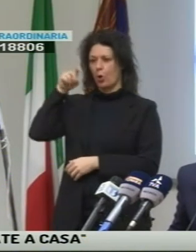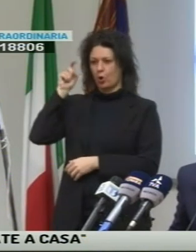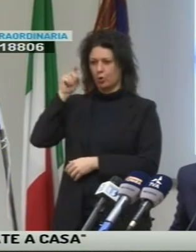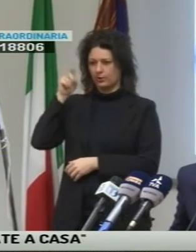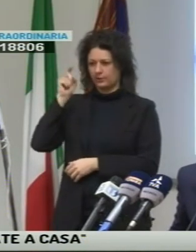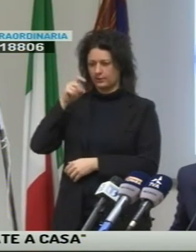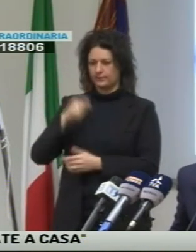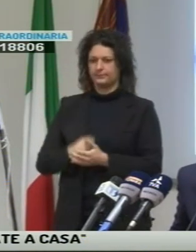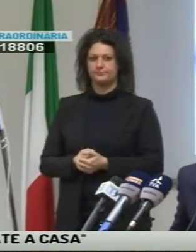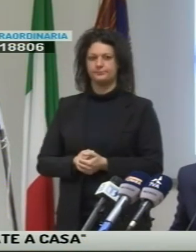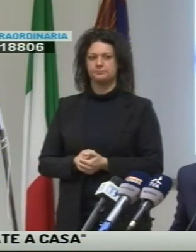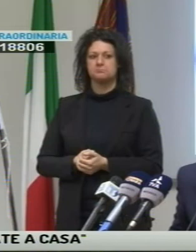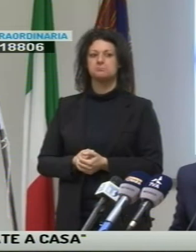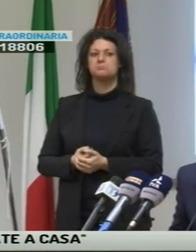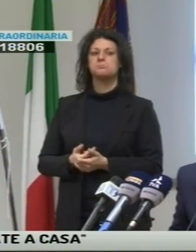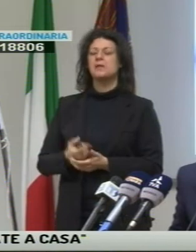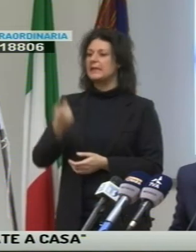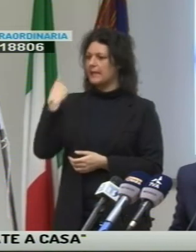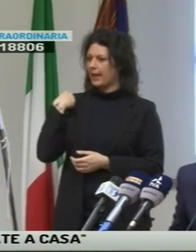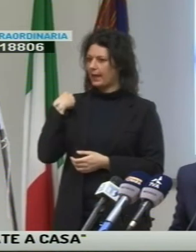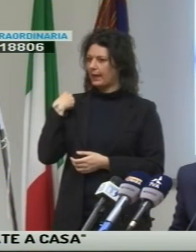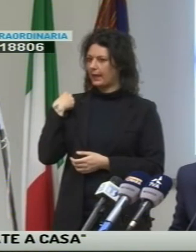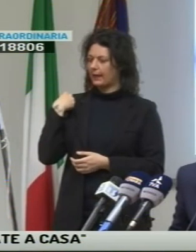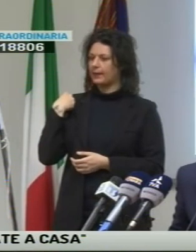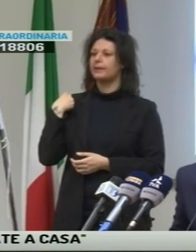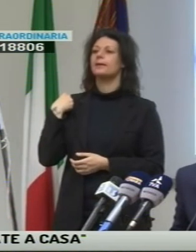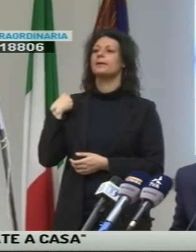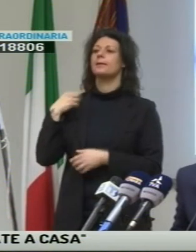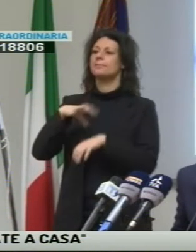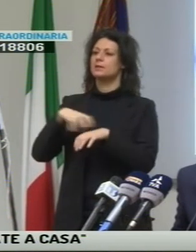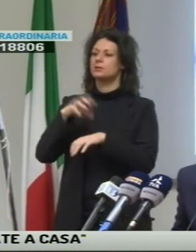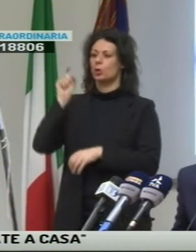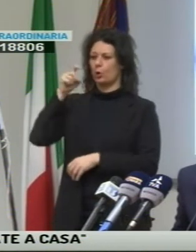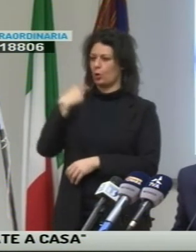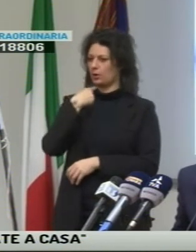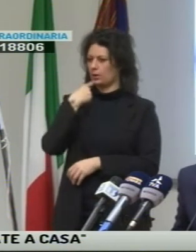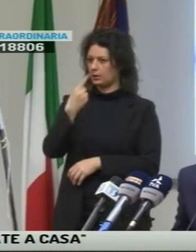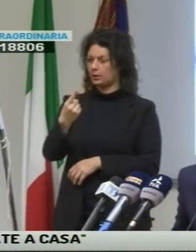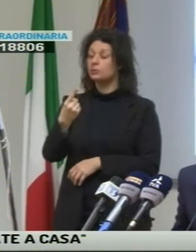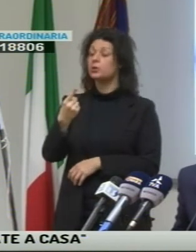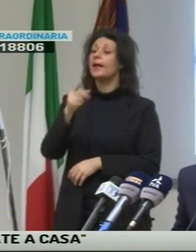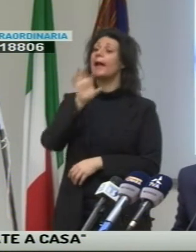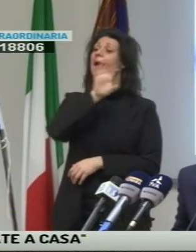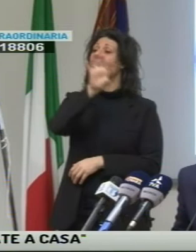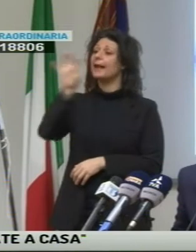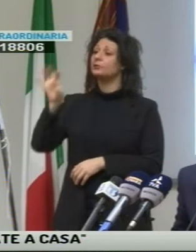regioni potranno, possono, se lo credono, varare delle ordinanze più